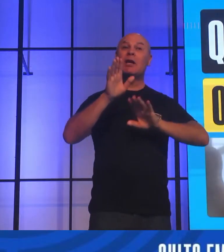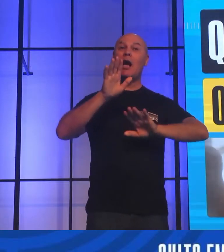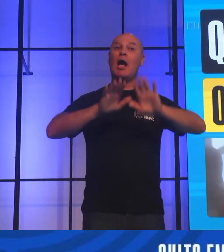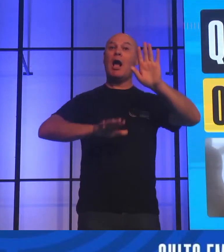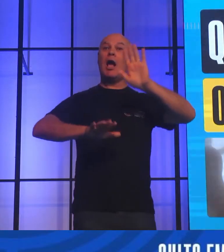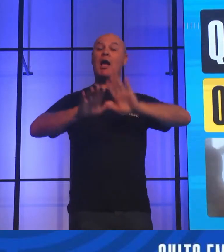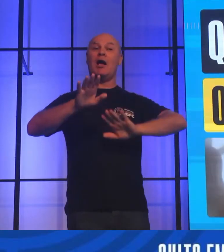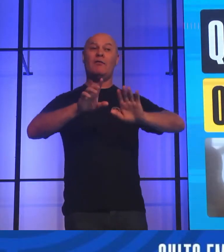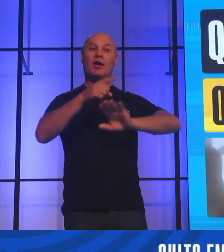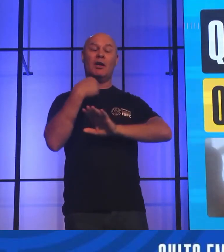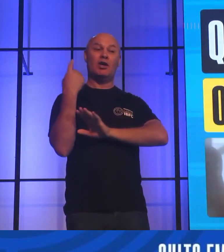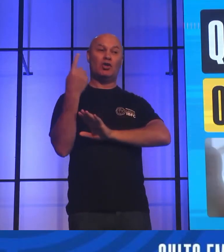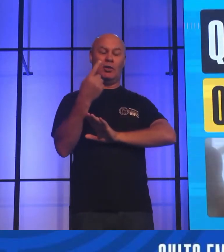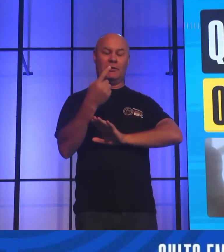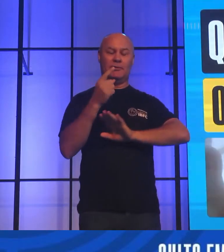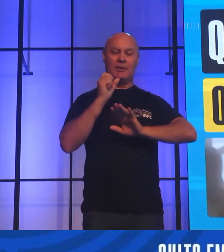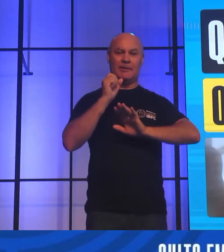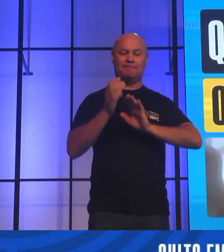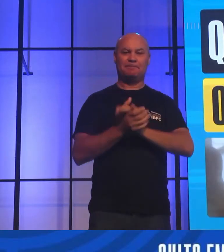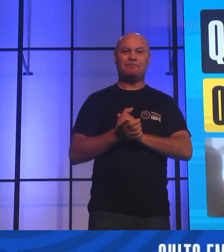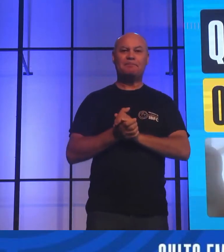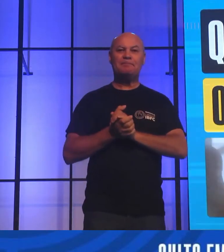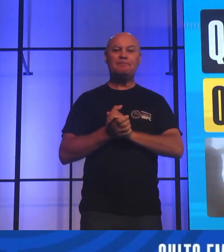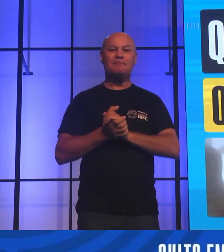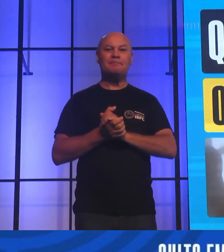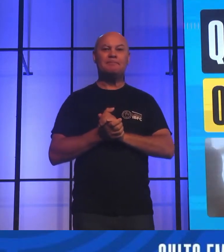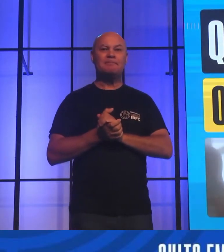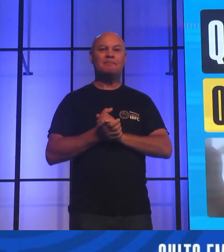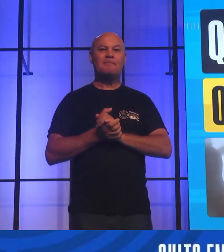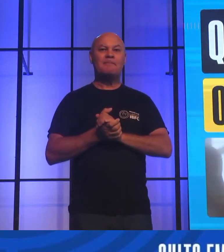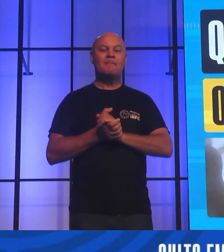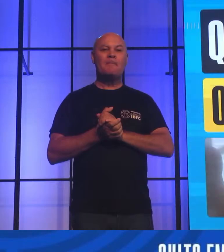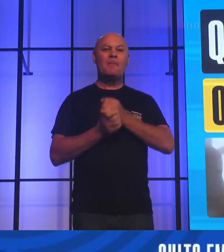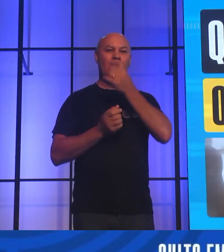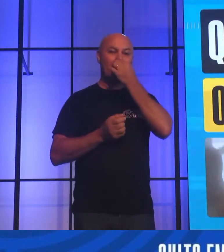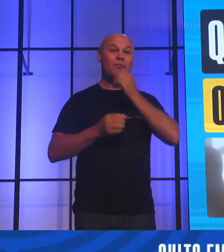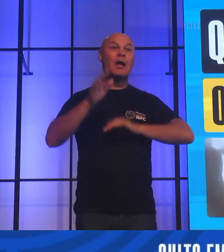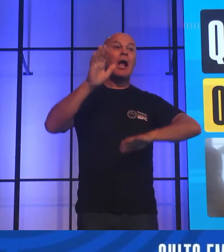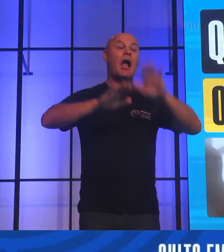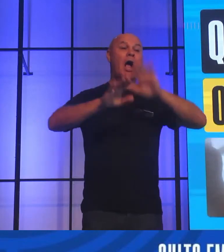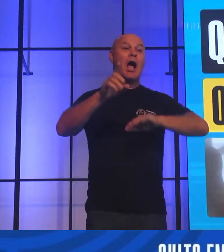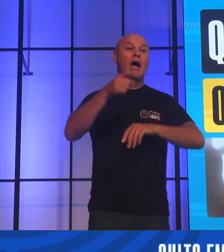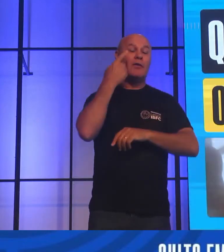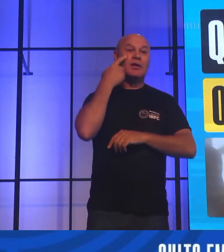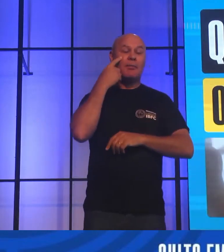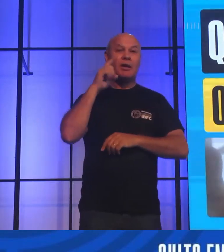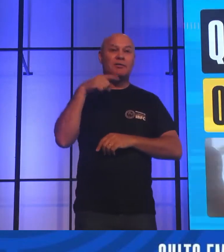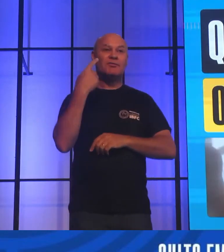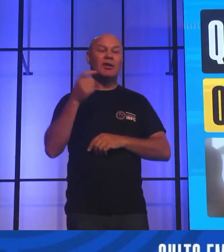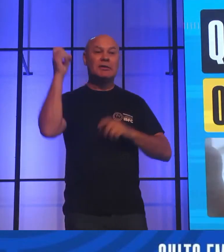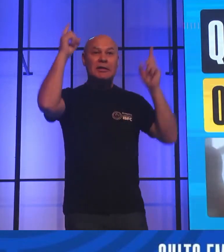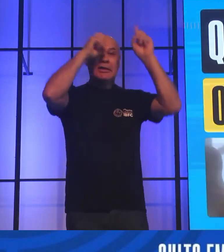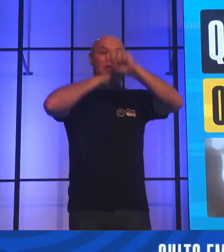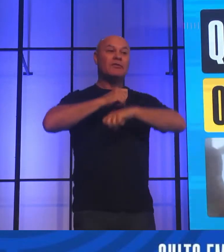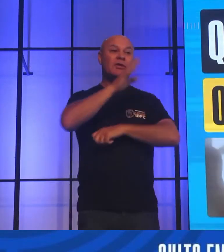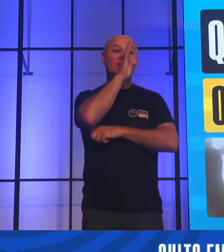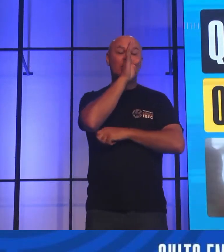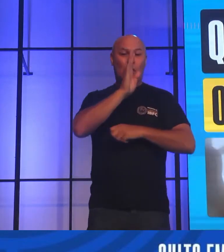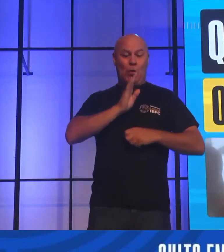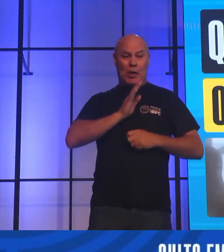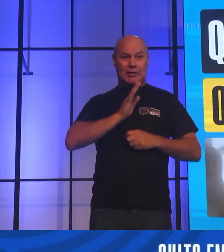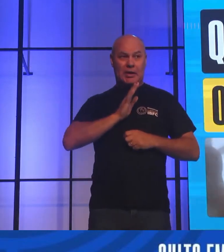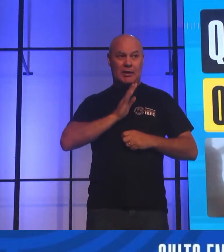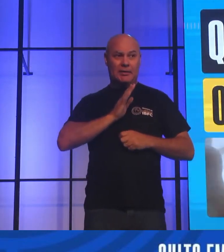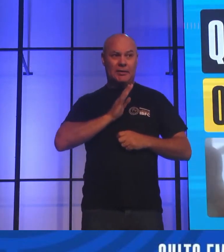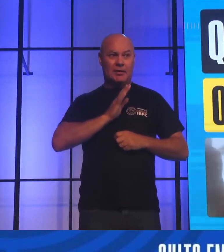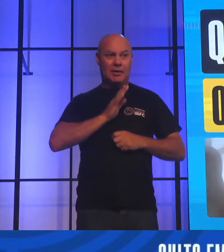e na nossa vida nós temos dificuldades de lidar com quem realmente nós somos, de encararmos o fato. Existe um ditado que